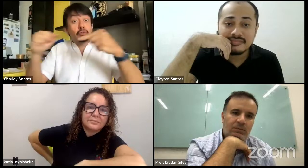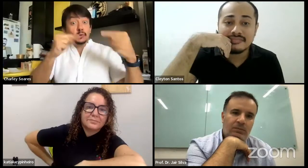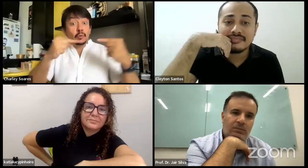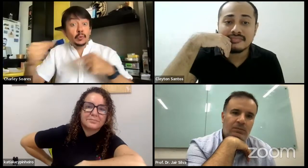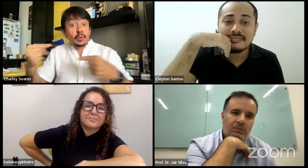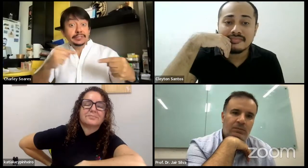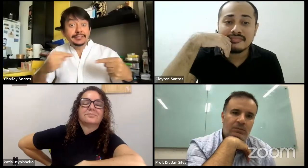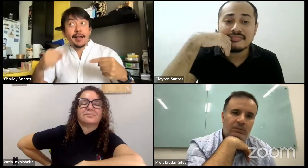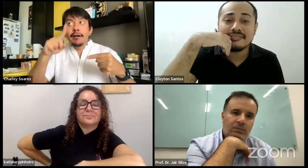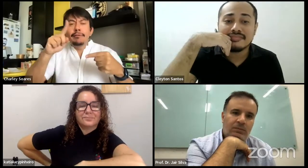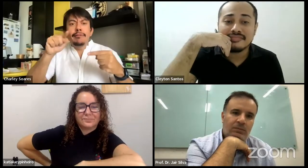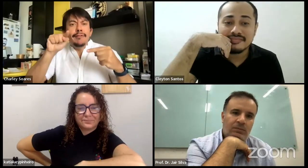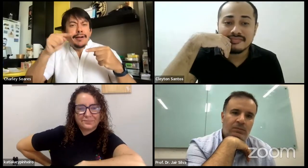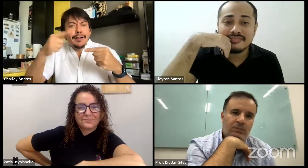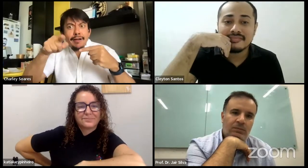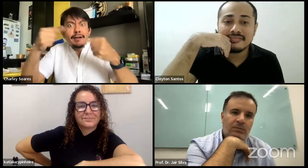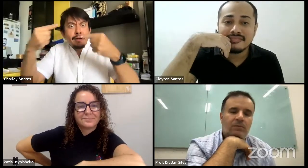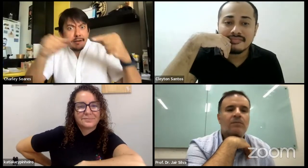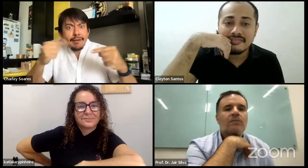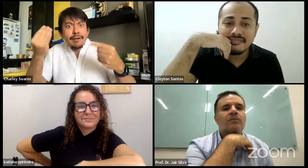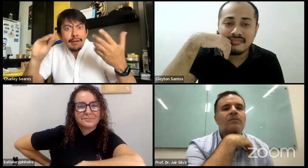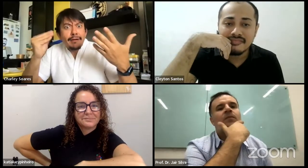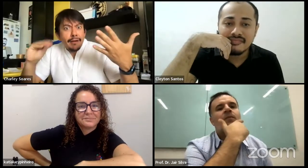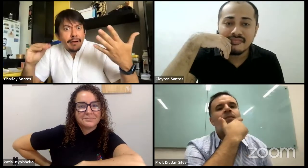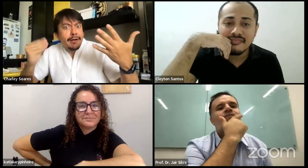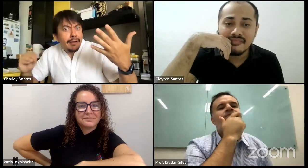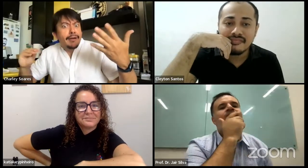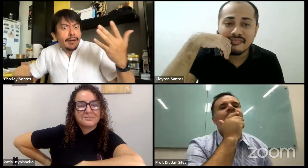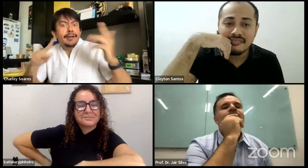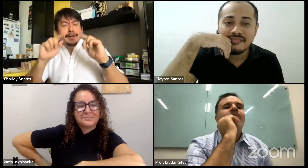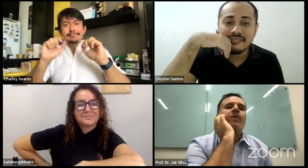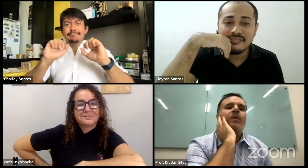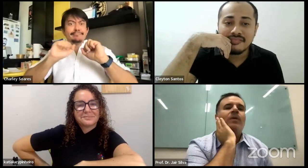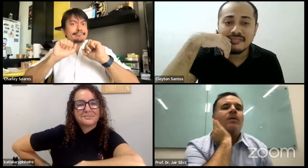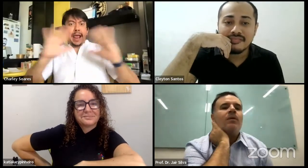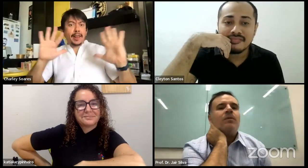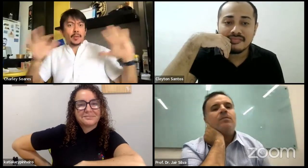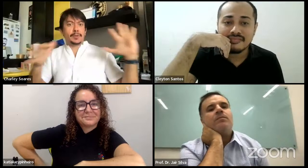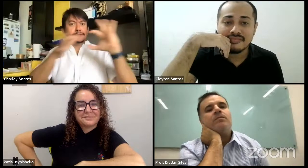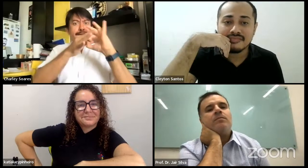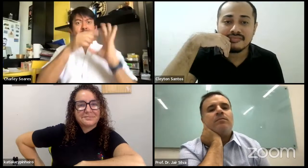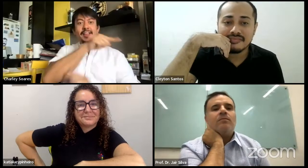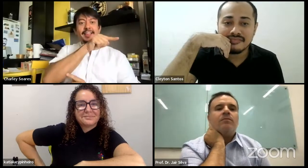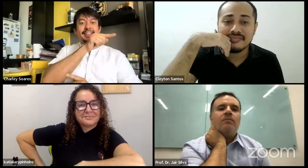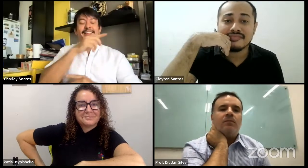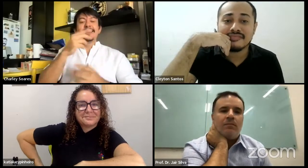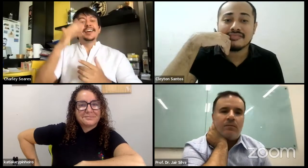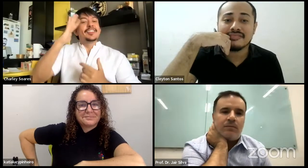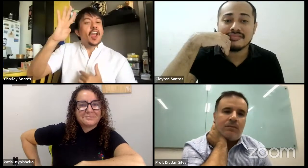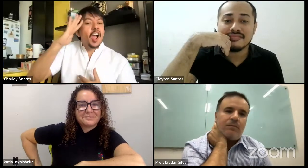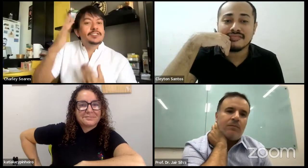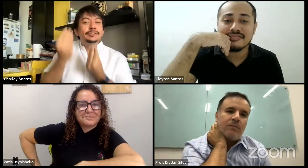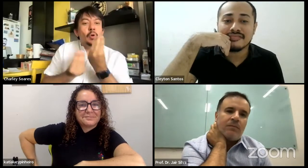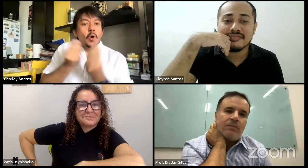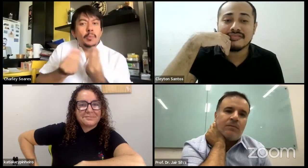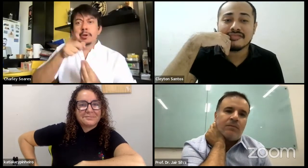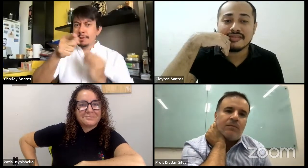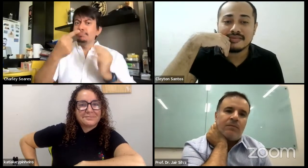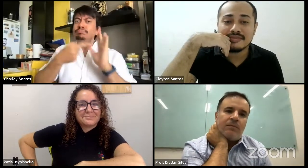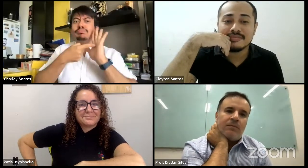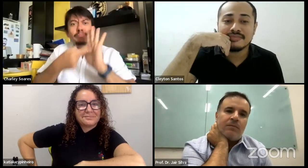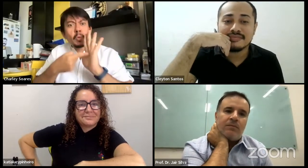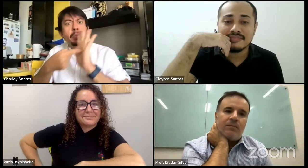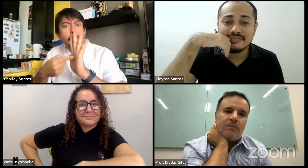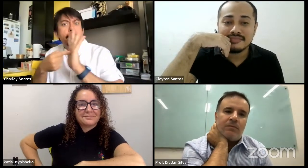E também você também complementou, você deu respostas aos questionamentos que você fez dentro dos